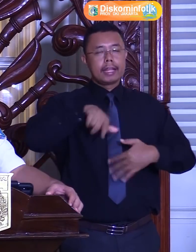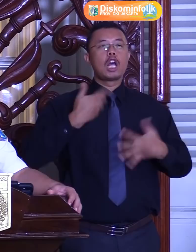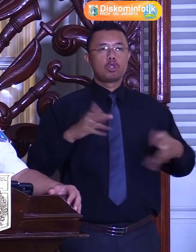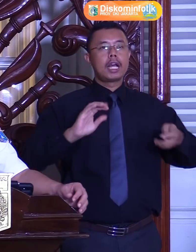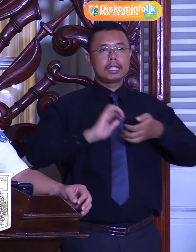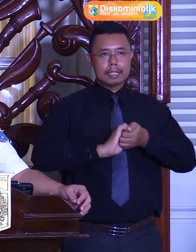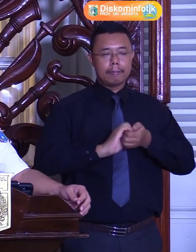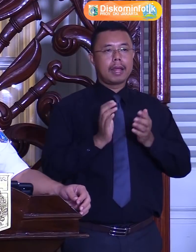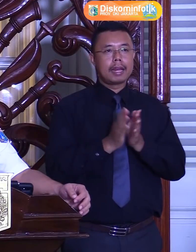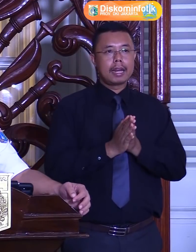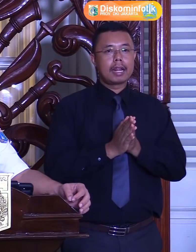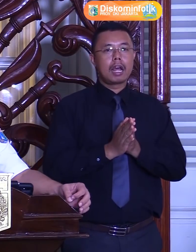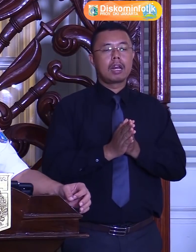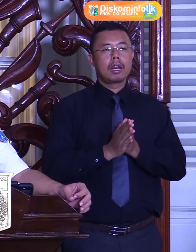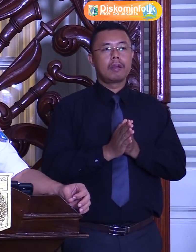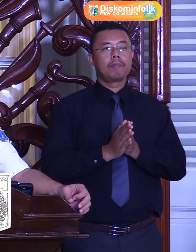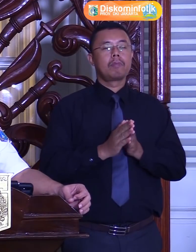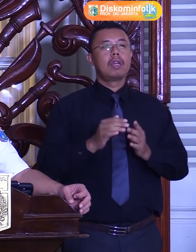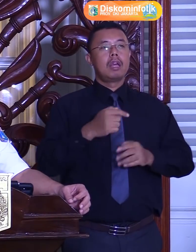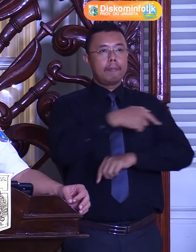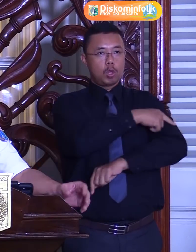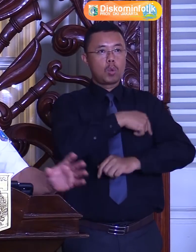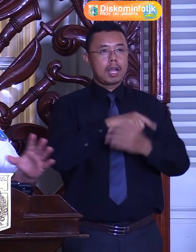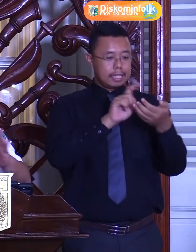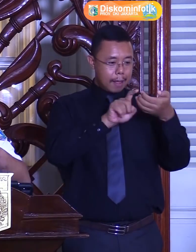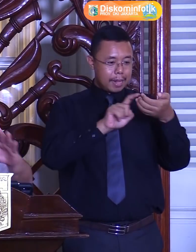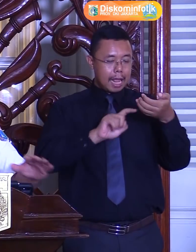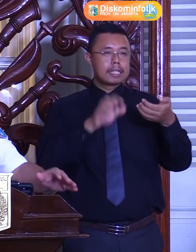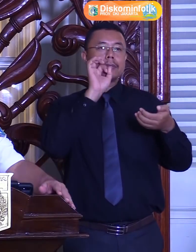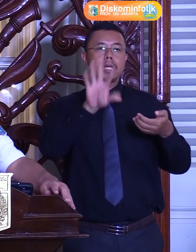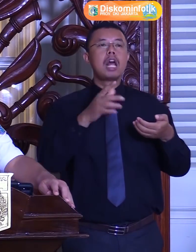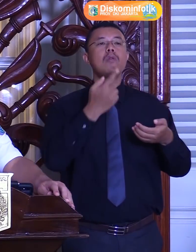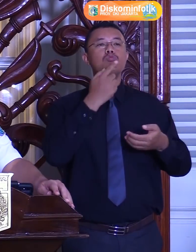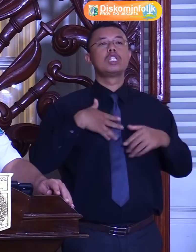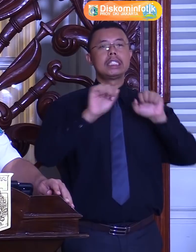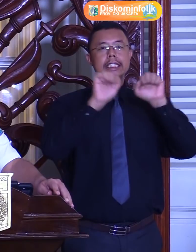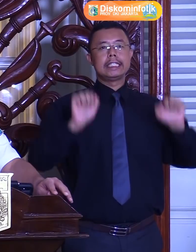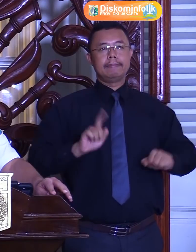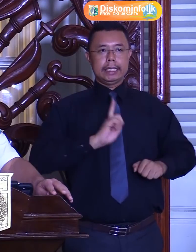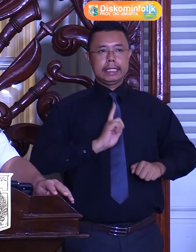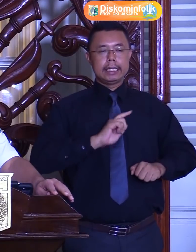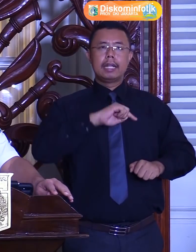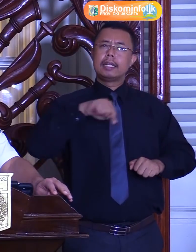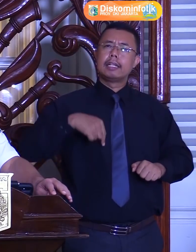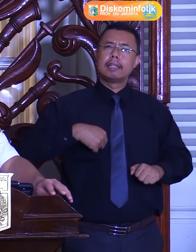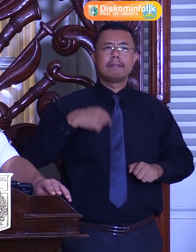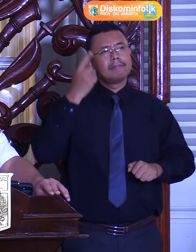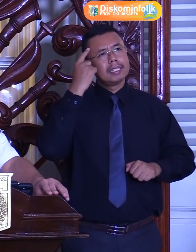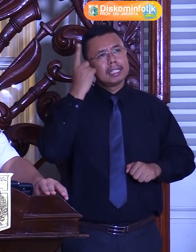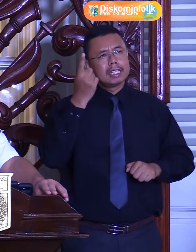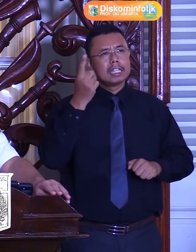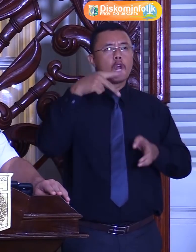para operator. Mereka punya mekanismenya, karena itu kita merasa